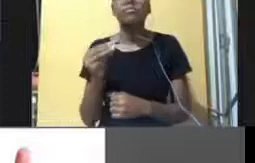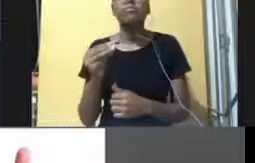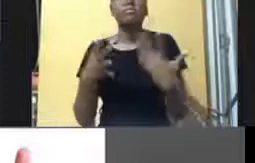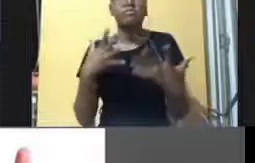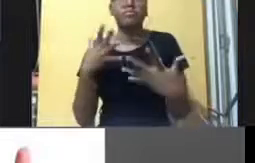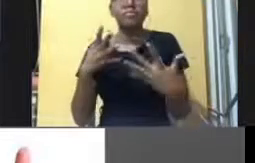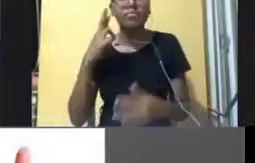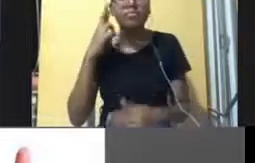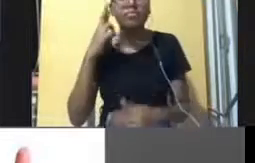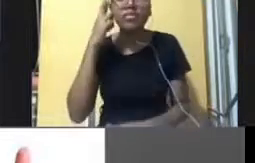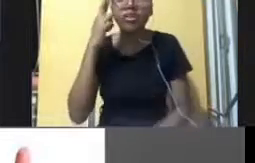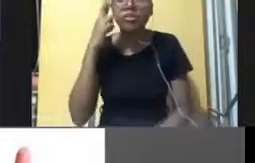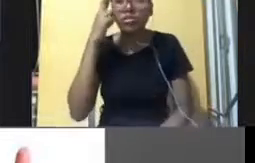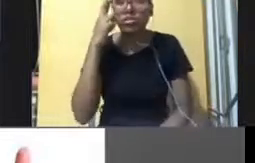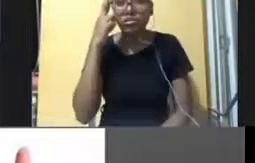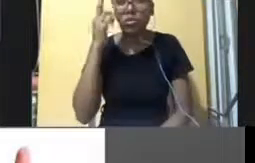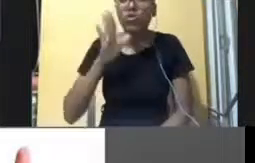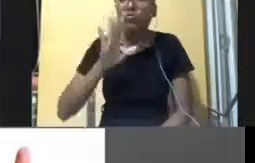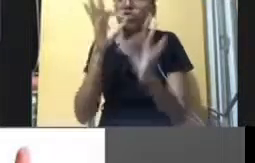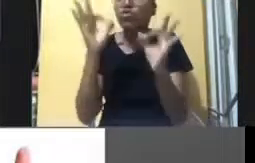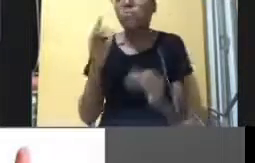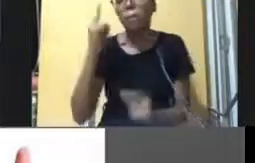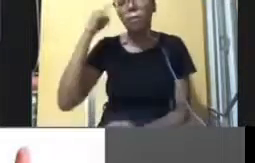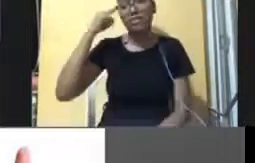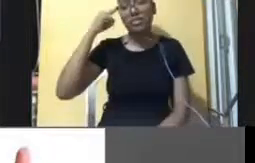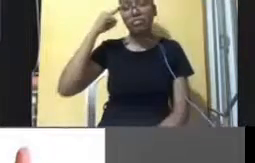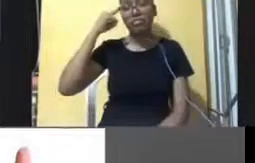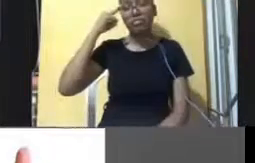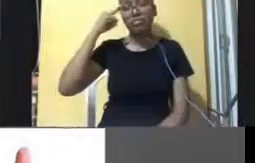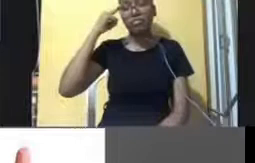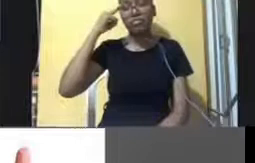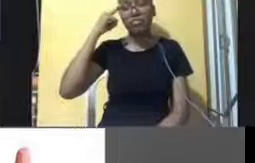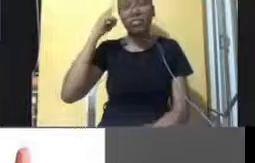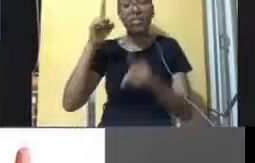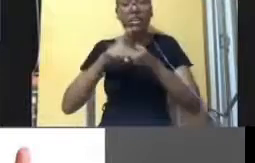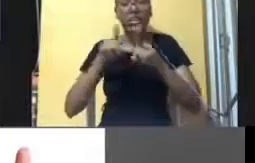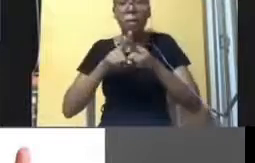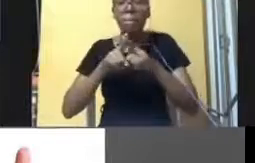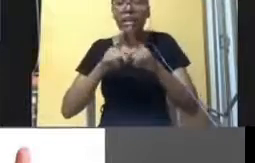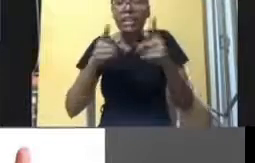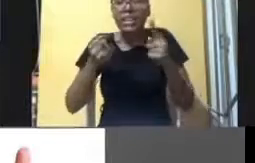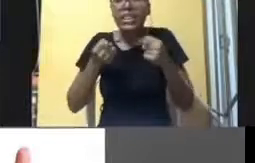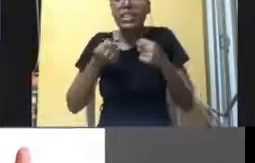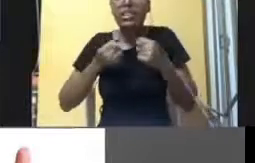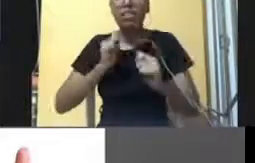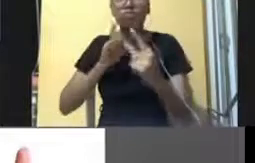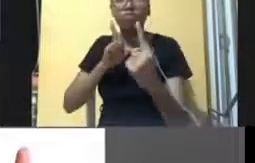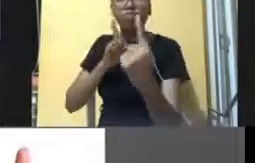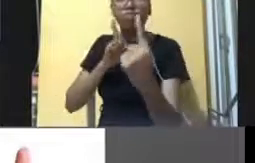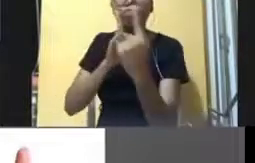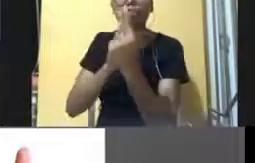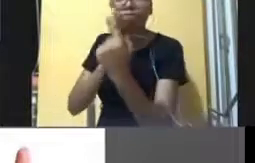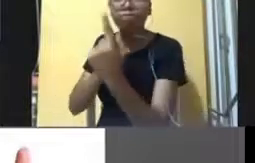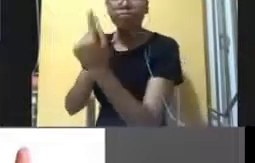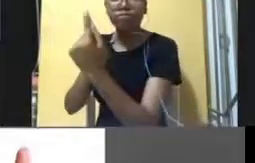reflexionando en sus prejuicios y busquen de las personas sordas, busquen de las instituciones y